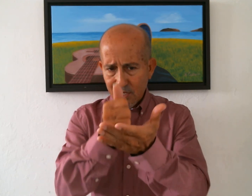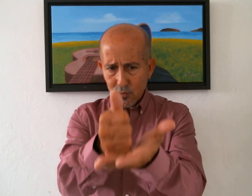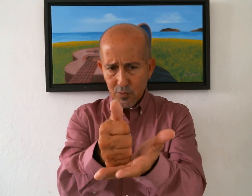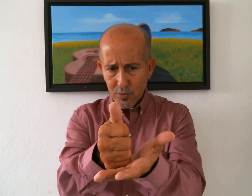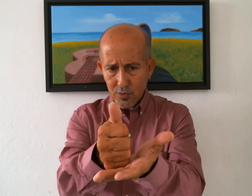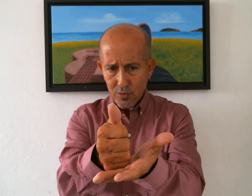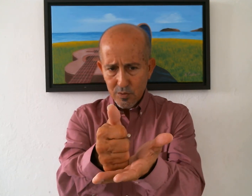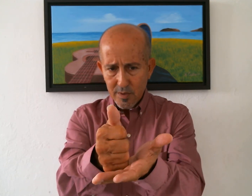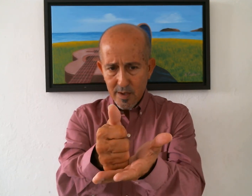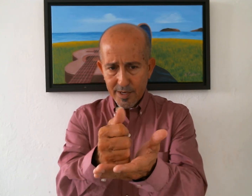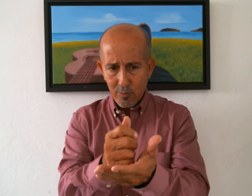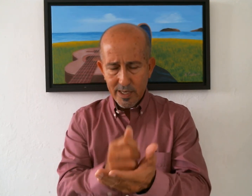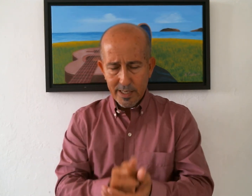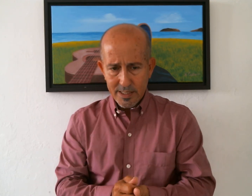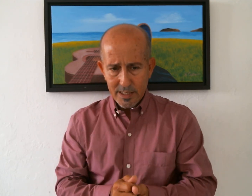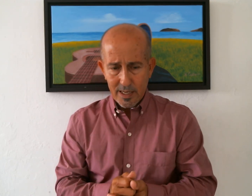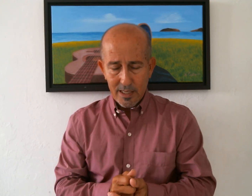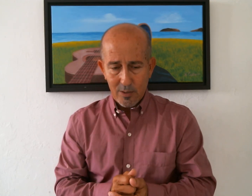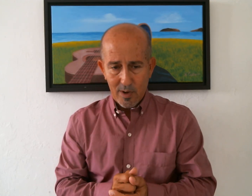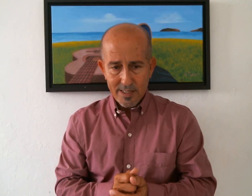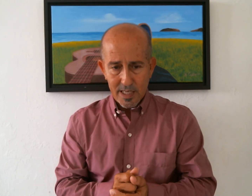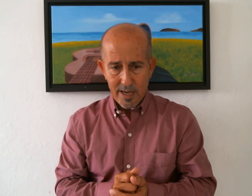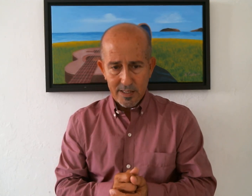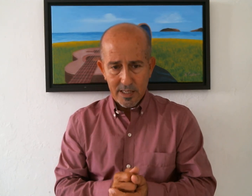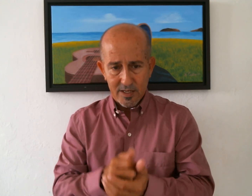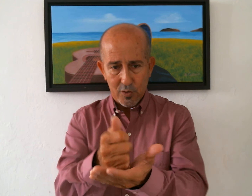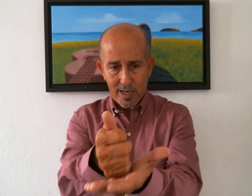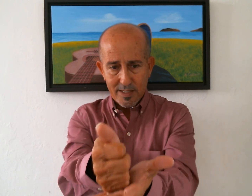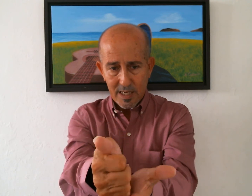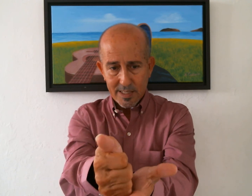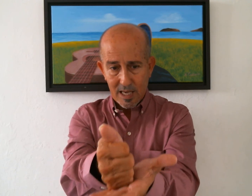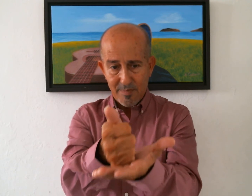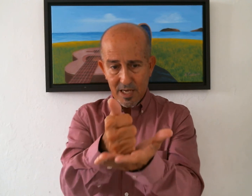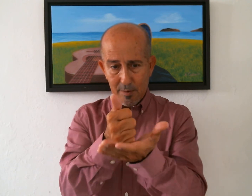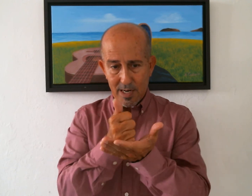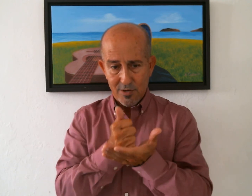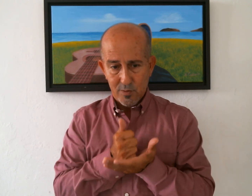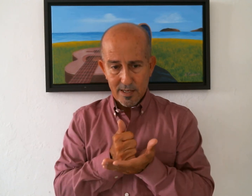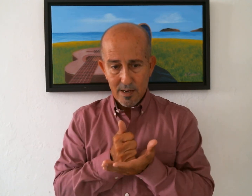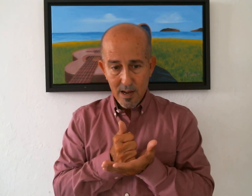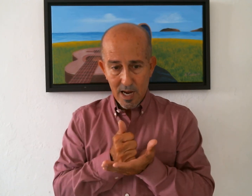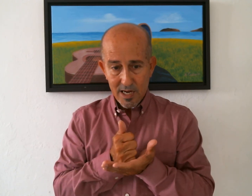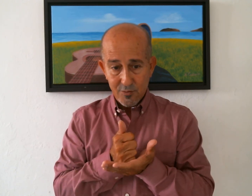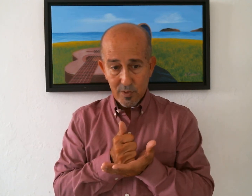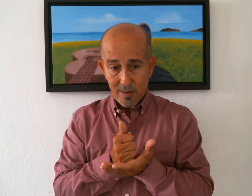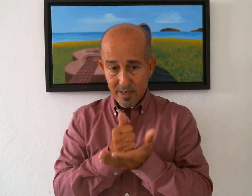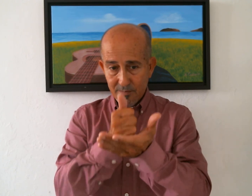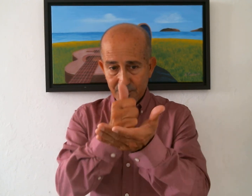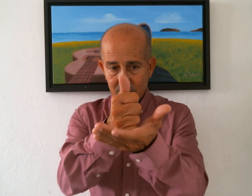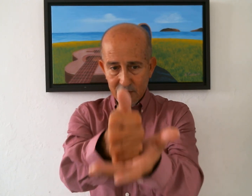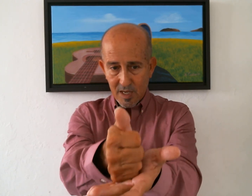ayudo. Recuerden que el lenguaje de señas es direccional. Si es a mí que me van a ayudar, ayúdame. Te